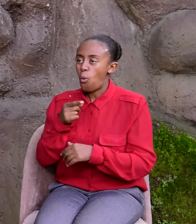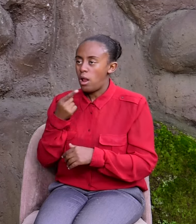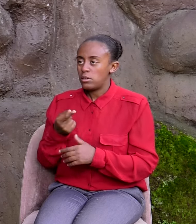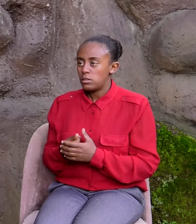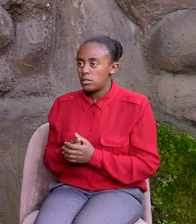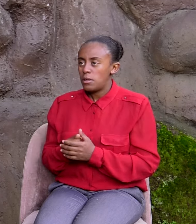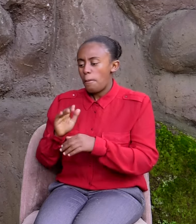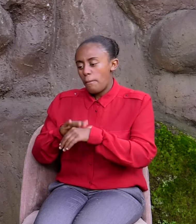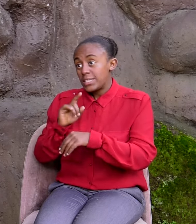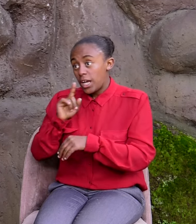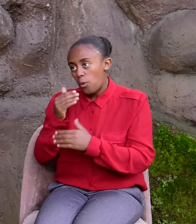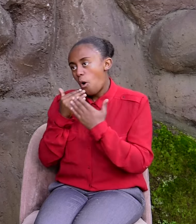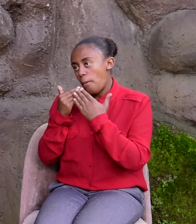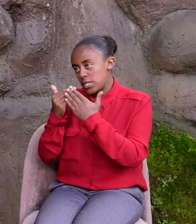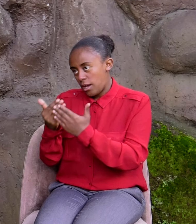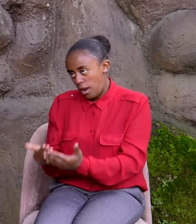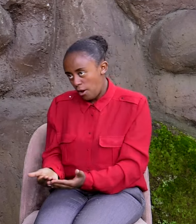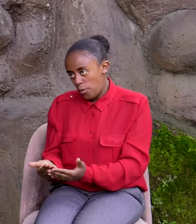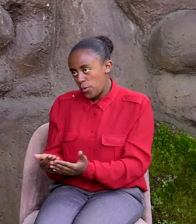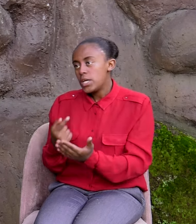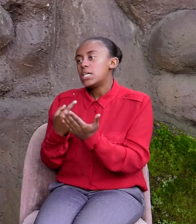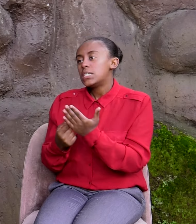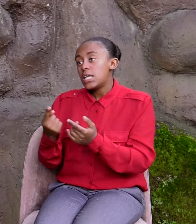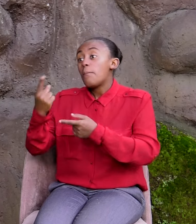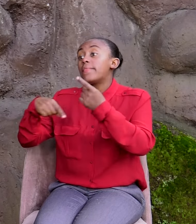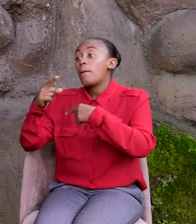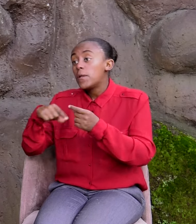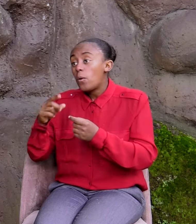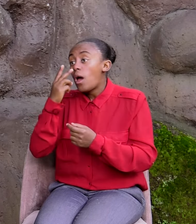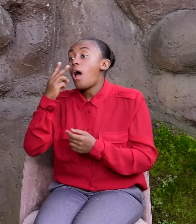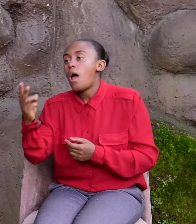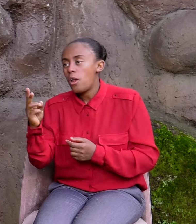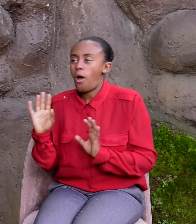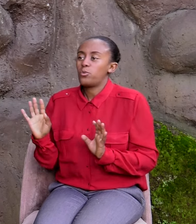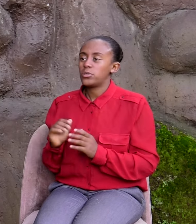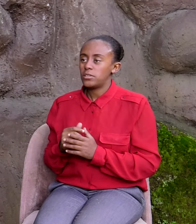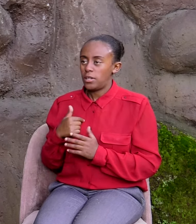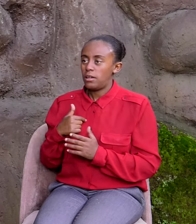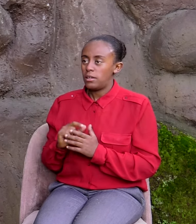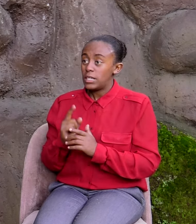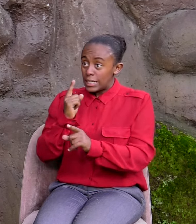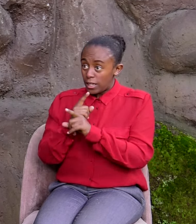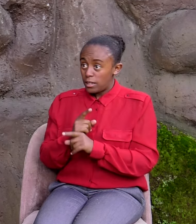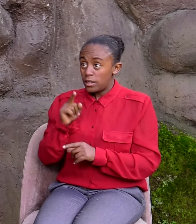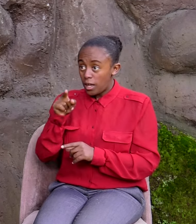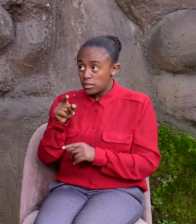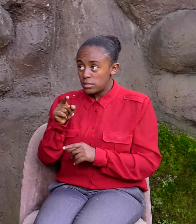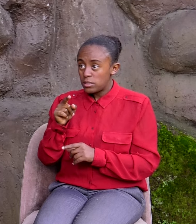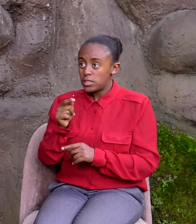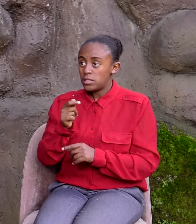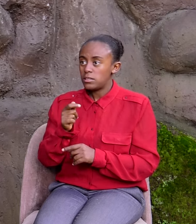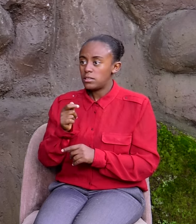ስለ ማስጠንቀቂያውም አመሰግናለሁ፣ እስቲ እንግዲህ የምታመጣውን አይሃለሁ ነበር ያልኩት። ምናልባት እርግጠኛ ነኝ ያ ሰው ይሄን